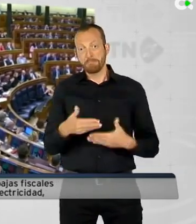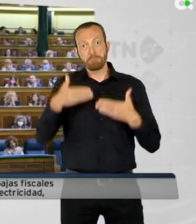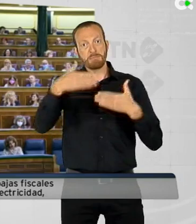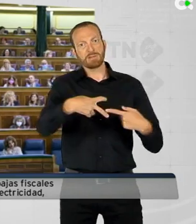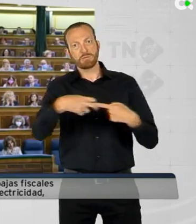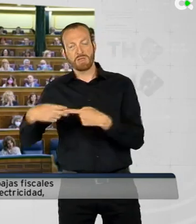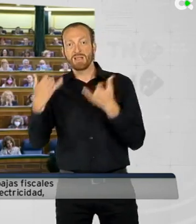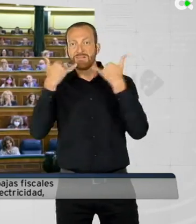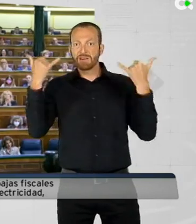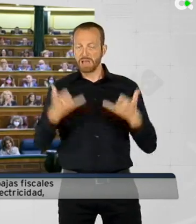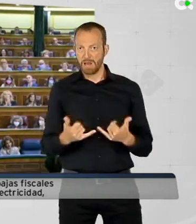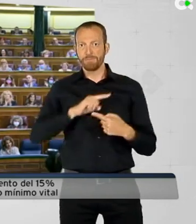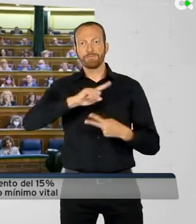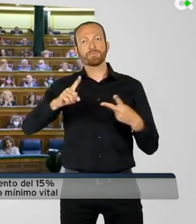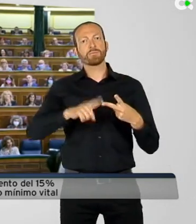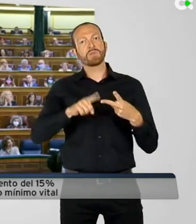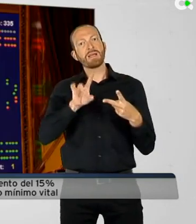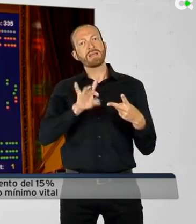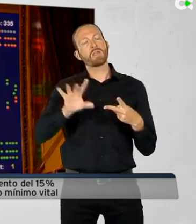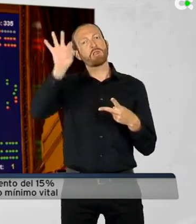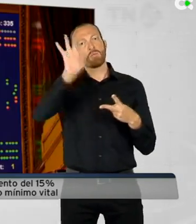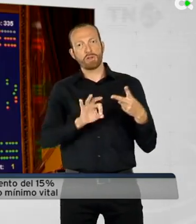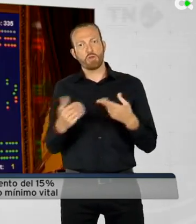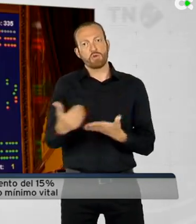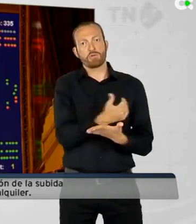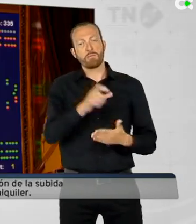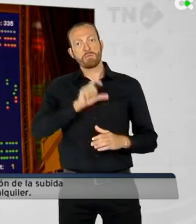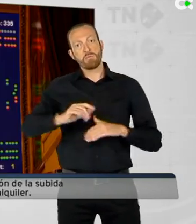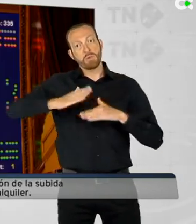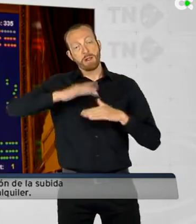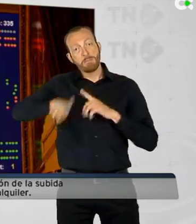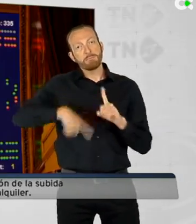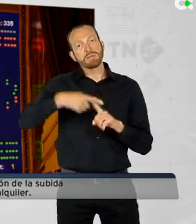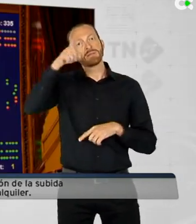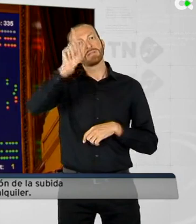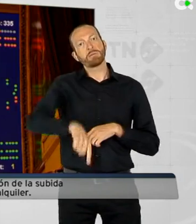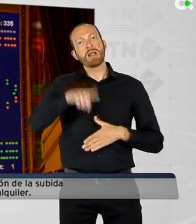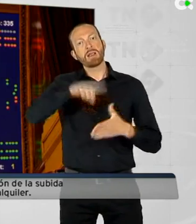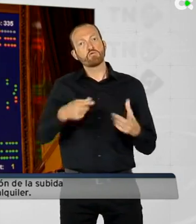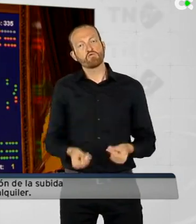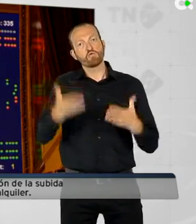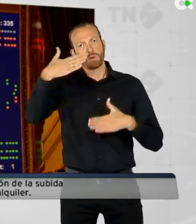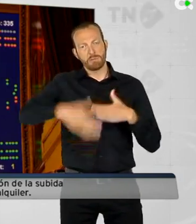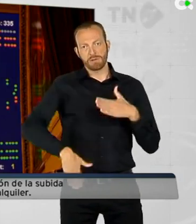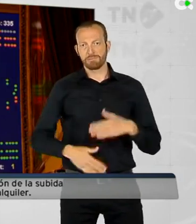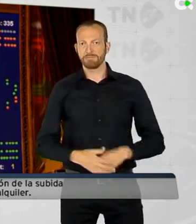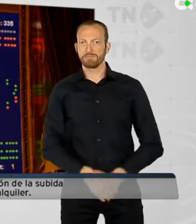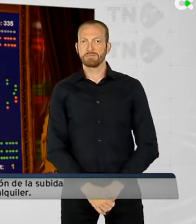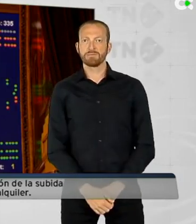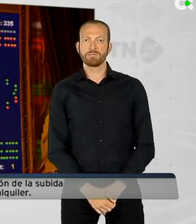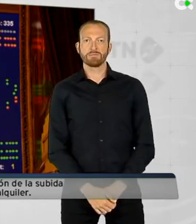rebajas fiscales de la electricidad, el incremento del 15% del ingreso mínimo vital y la limitación de la subida del alquiler. Telemáticamente,